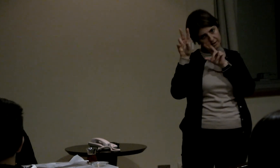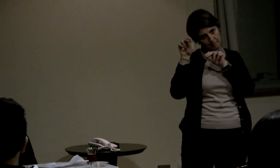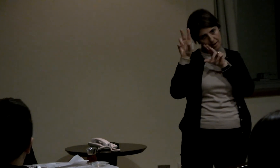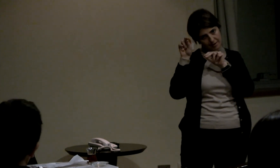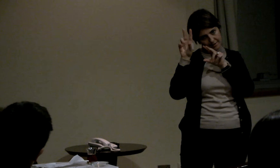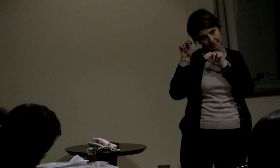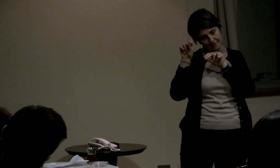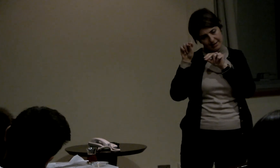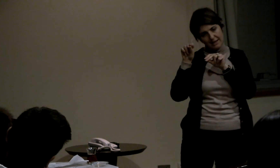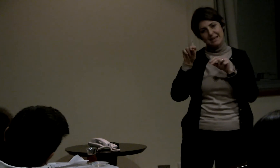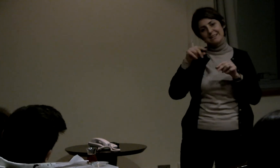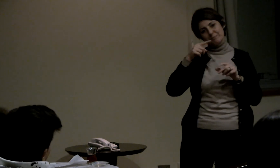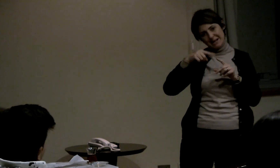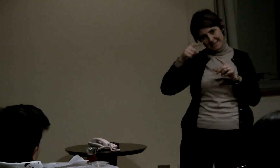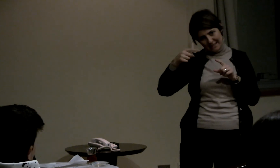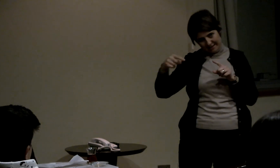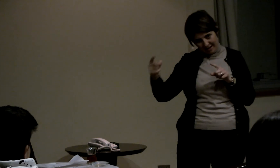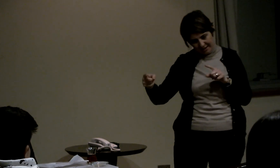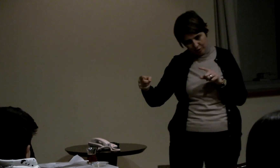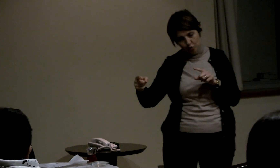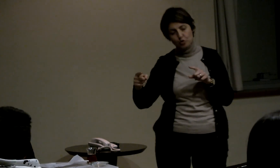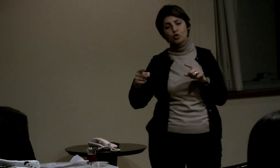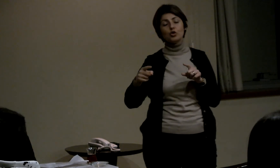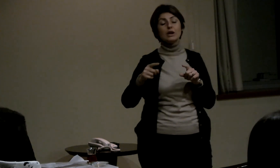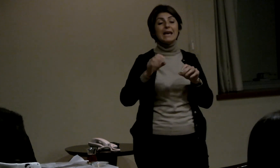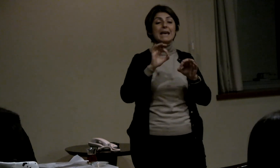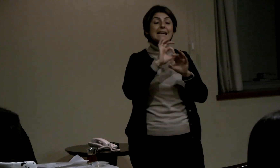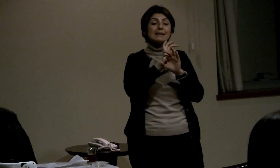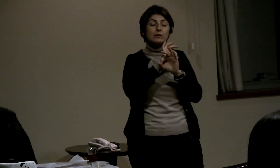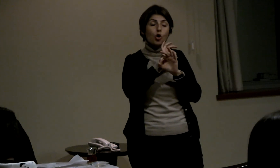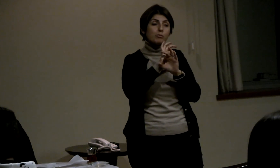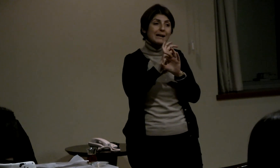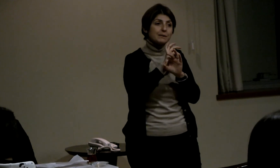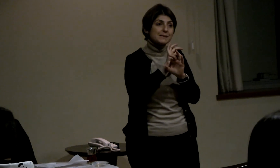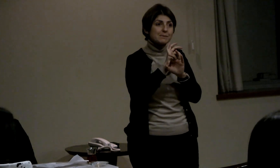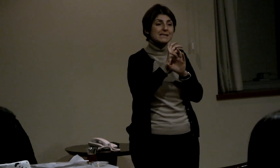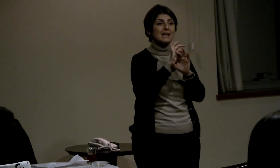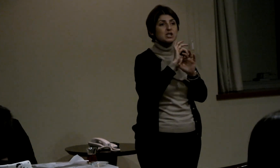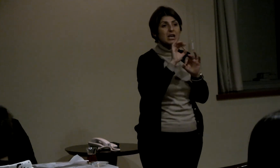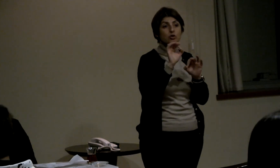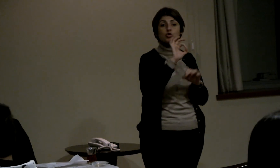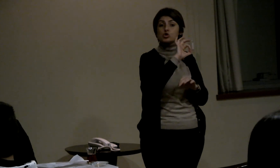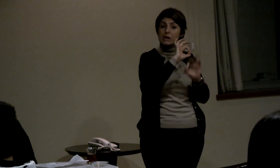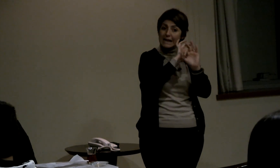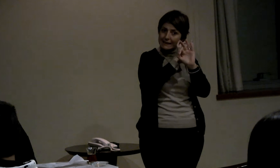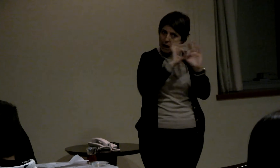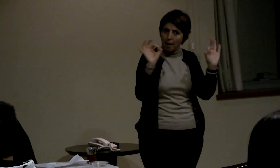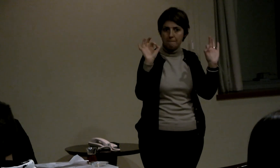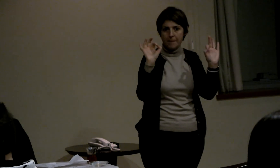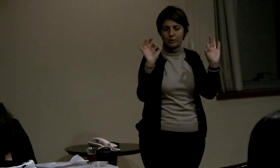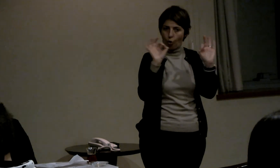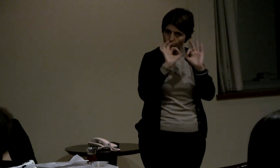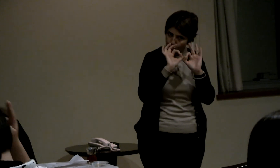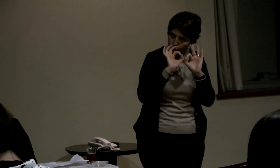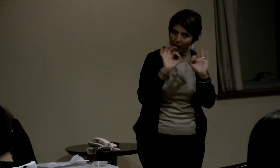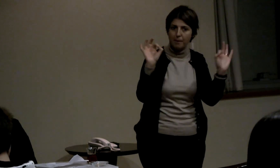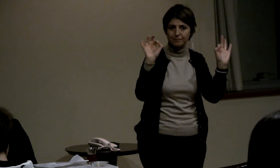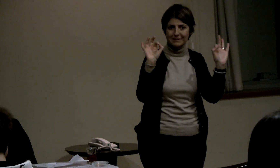konaklama. Biraz detay. Çünkü normalde biz mesela şey diyoruz. Tam, hani olmuş tam